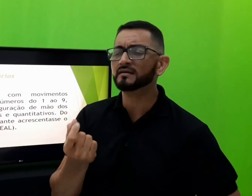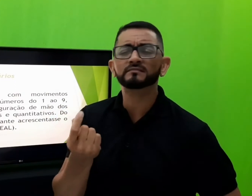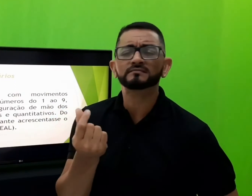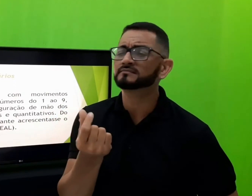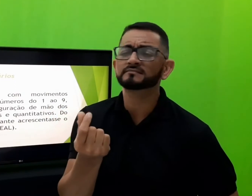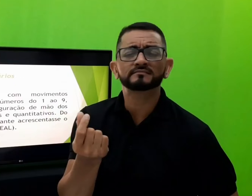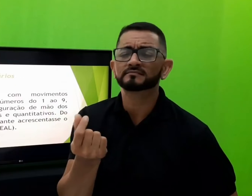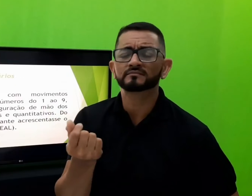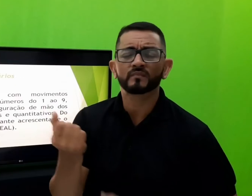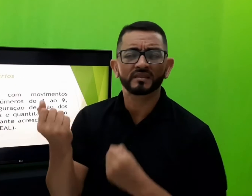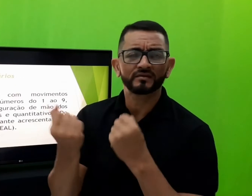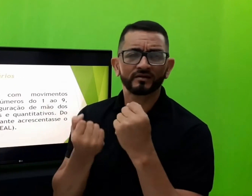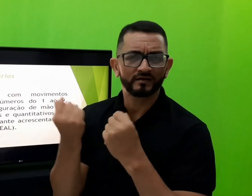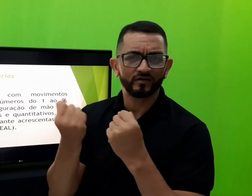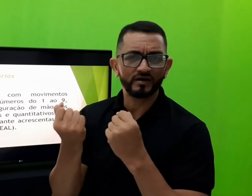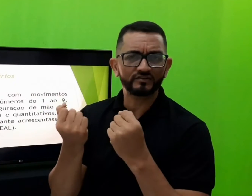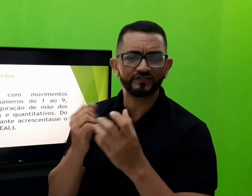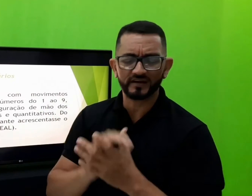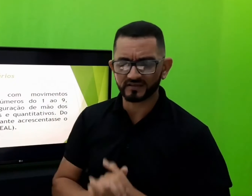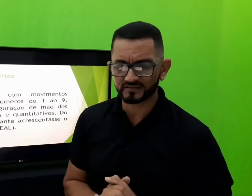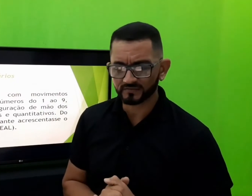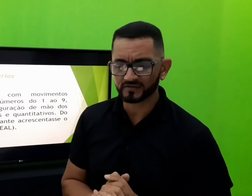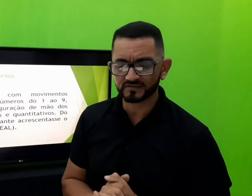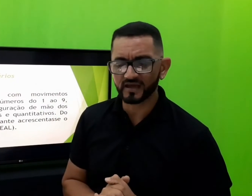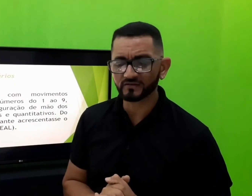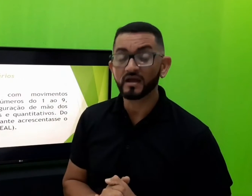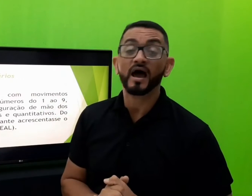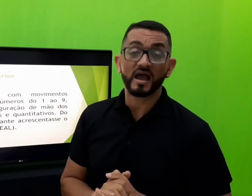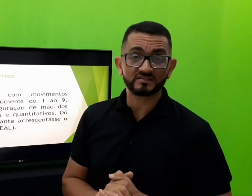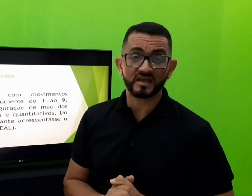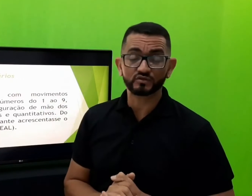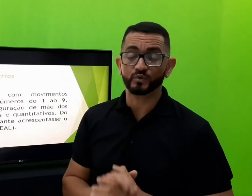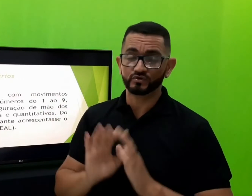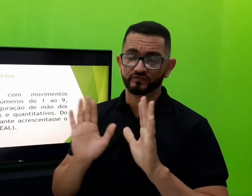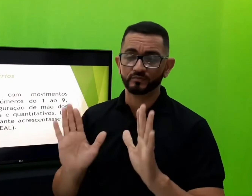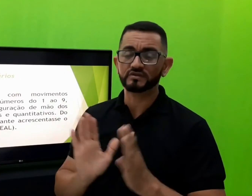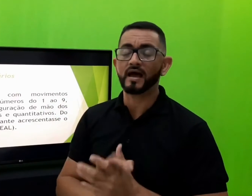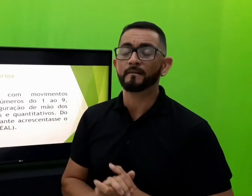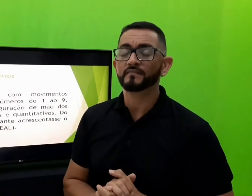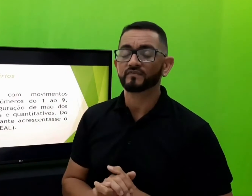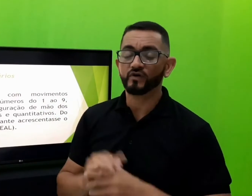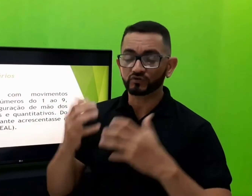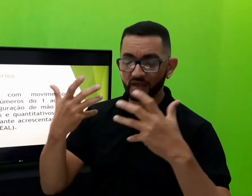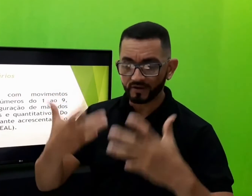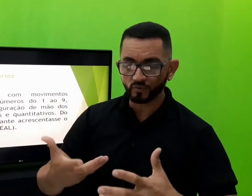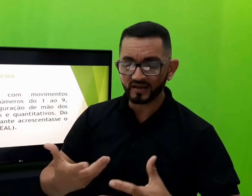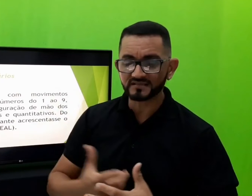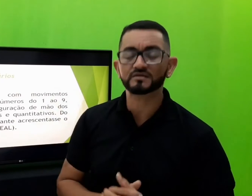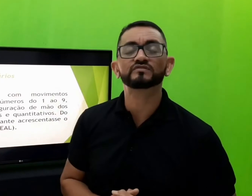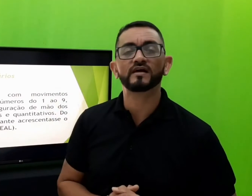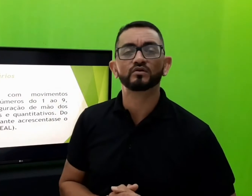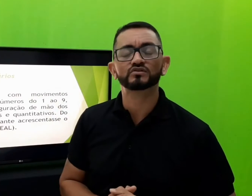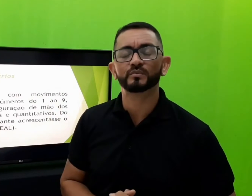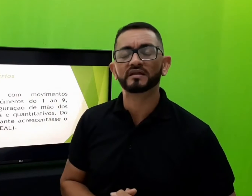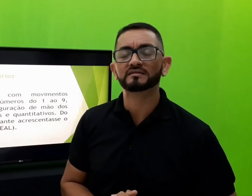certo? Olha a diferença, certo? Aí se responde, vamos lá, voltar para a numeração de valores